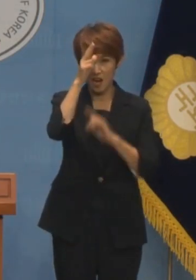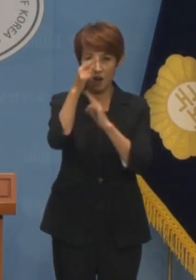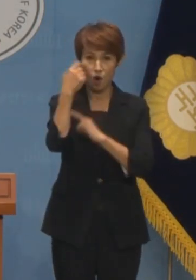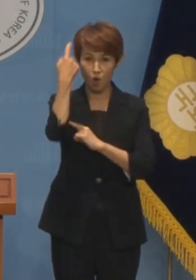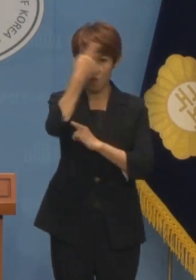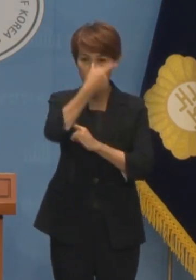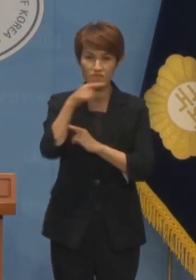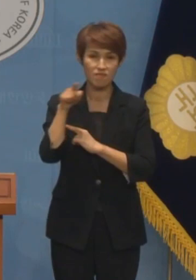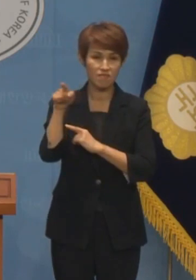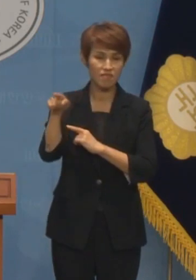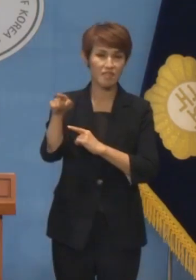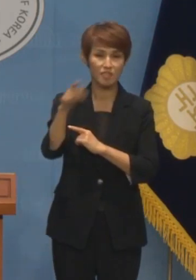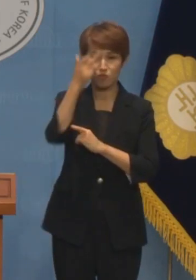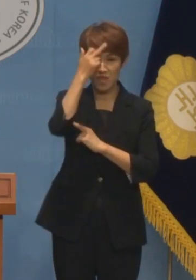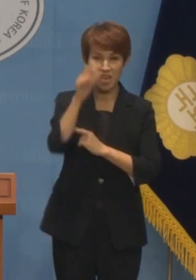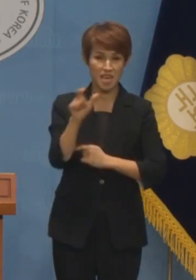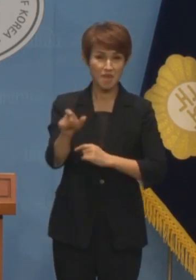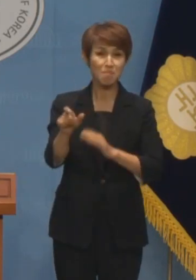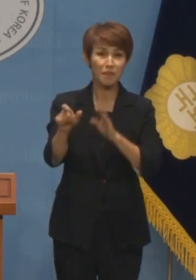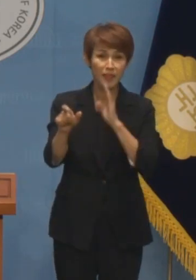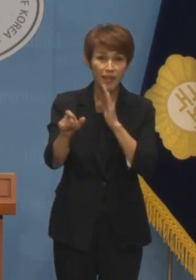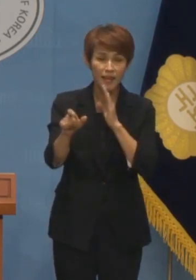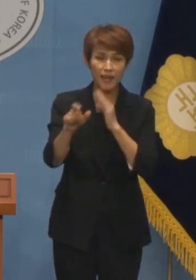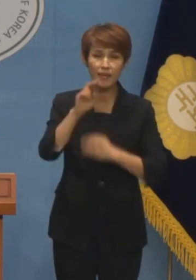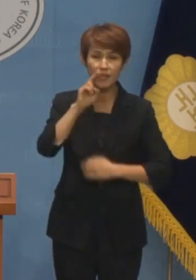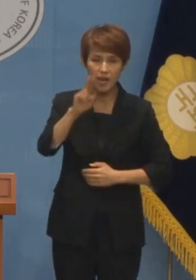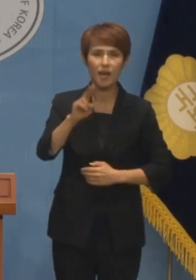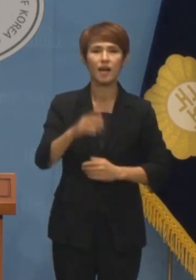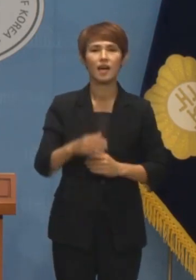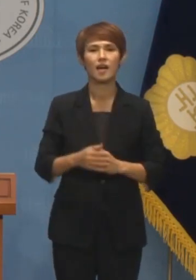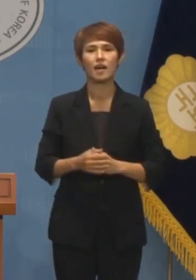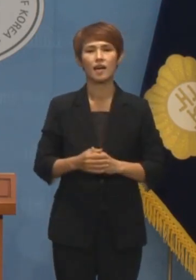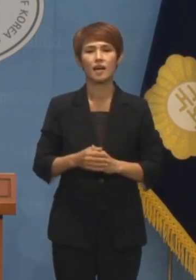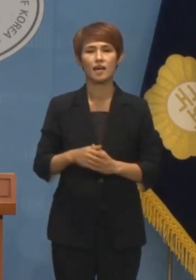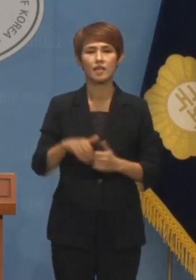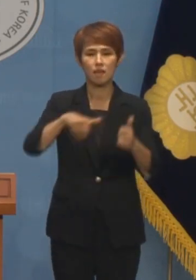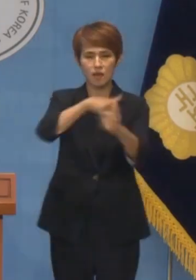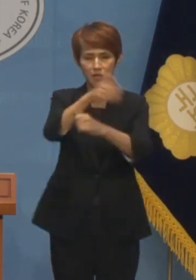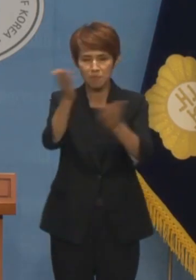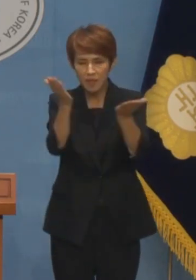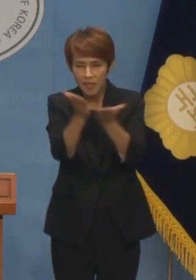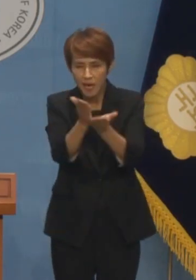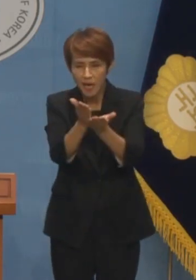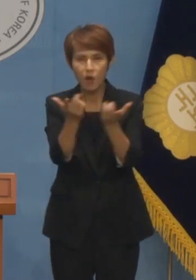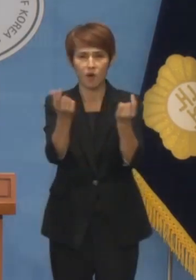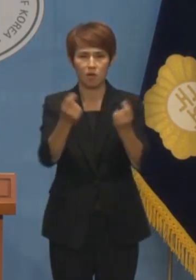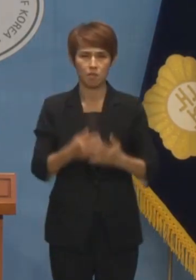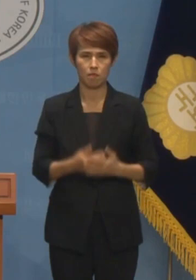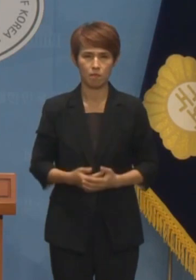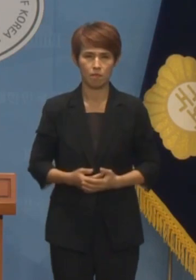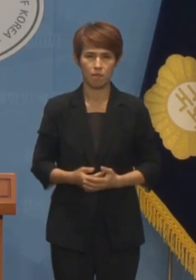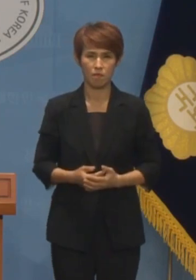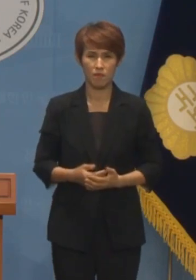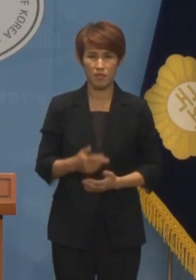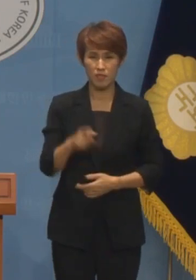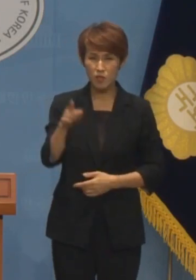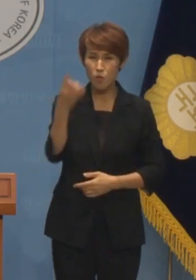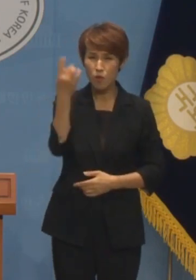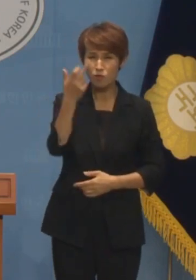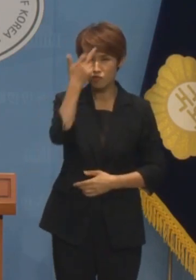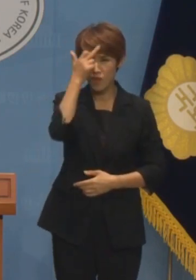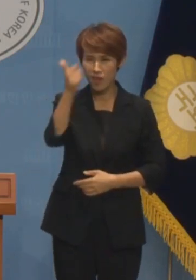나와야 조병로 사건의 얼개가 마약 쳐지기 때문에 이 사람이 최동식이 아닌 다른 사람인데